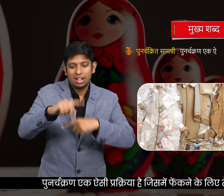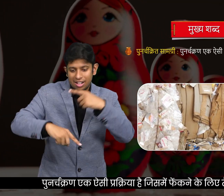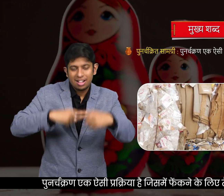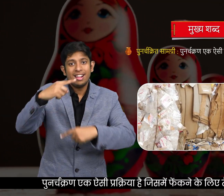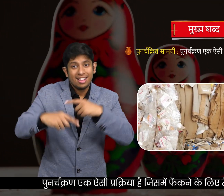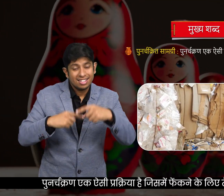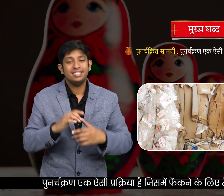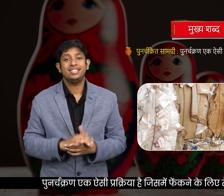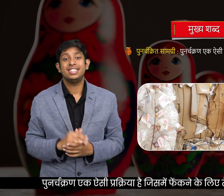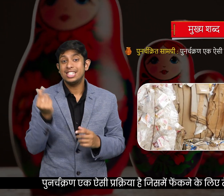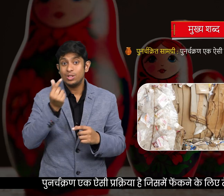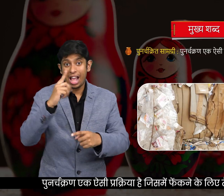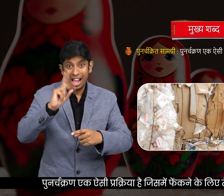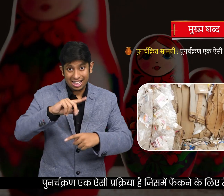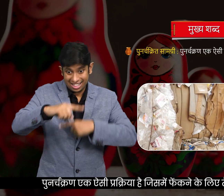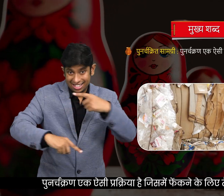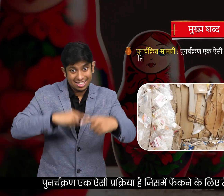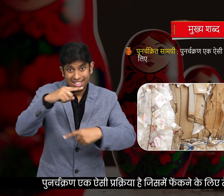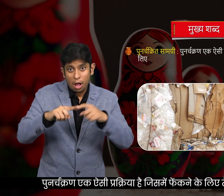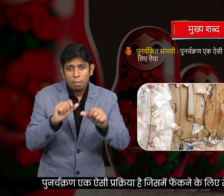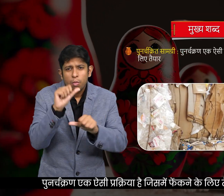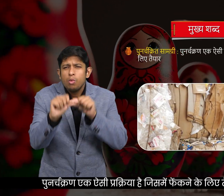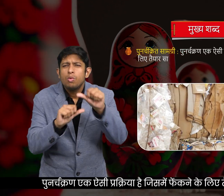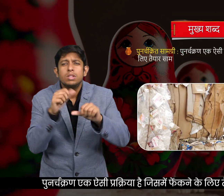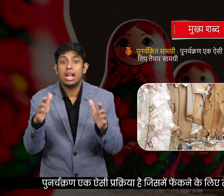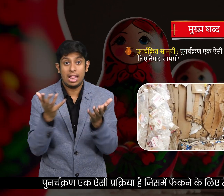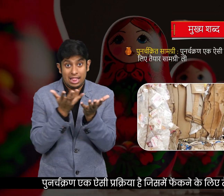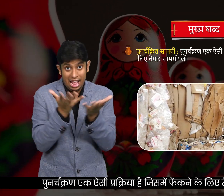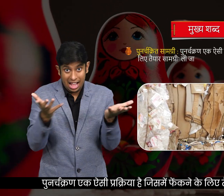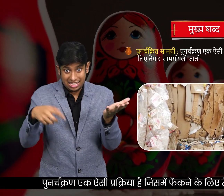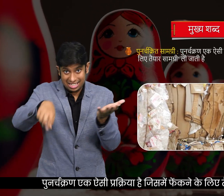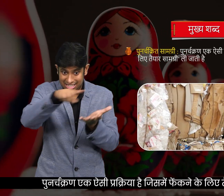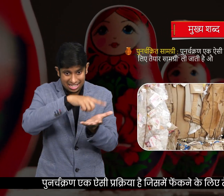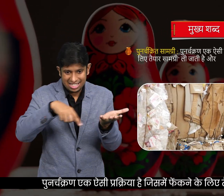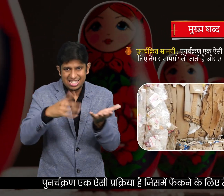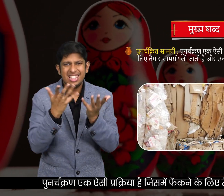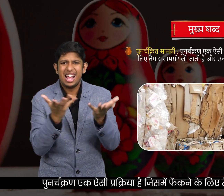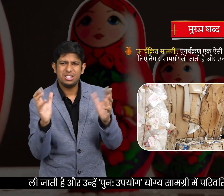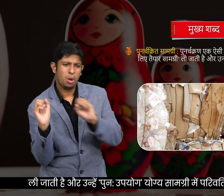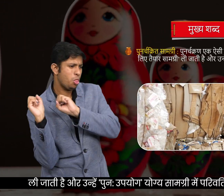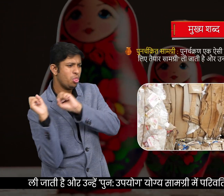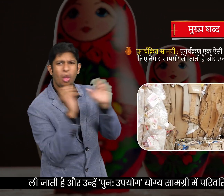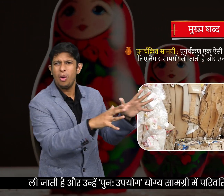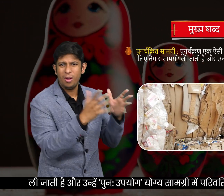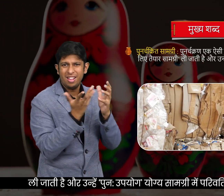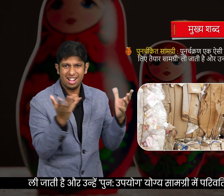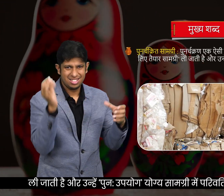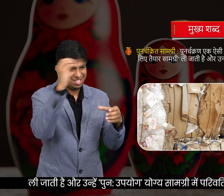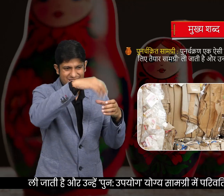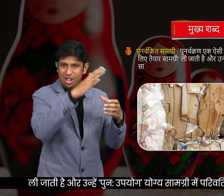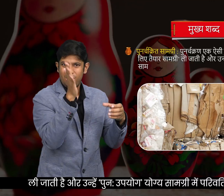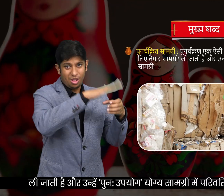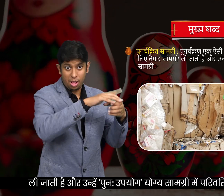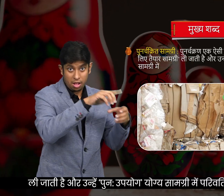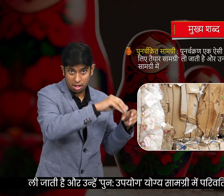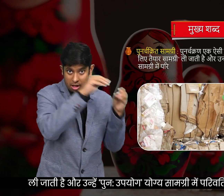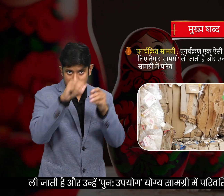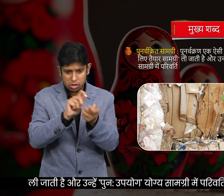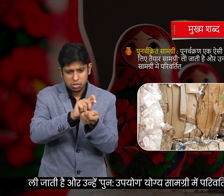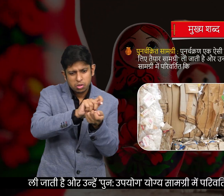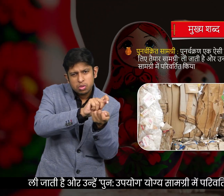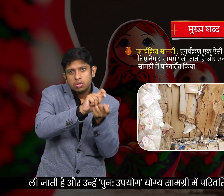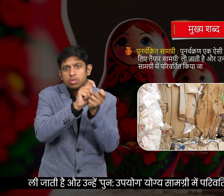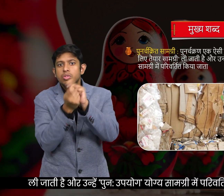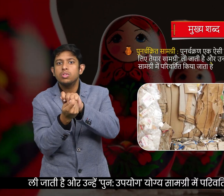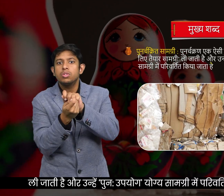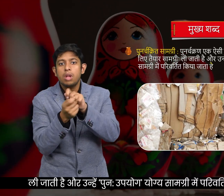पुनर्चक्रण एक ऐसी प्रक्रिया है जिसमें फेंकने के लिए तैयार सामग्री ली जाती है और उन्हें